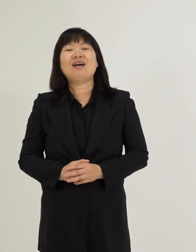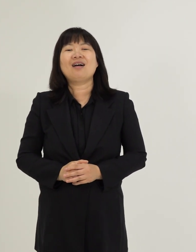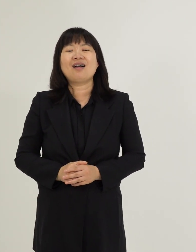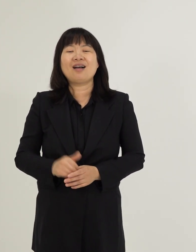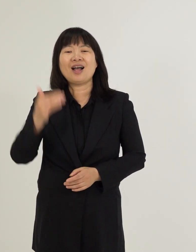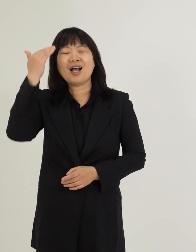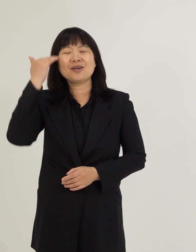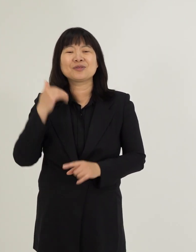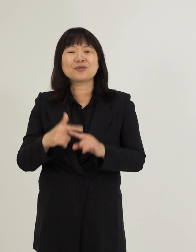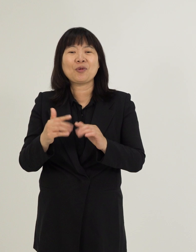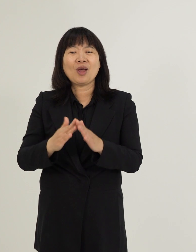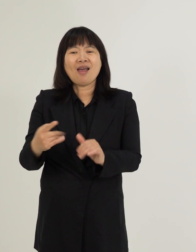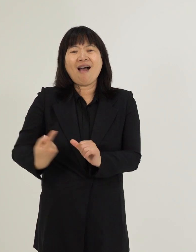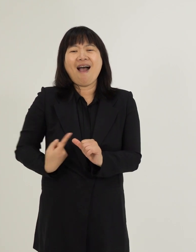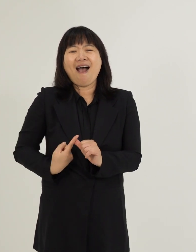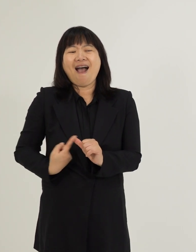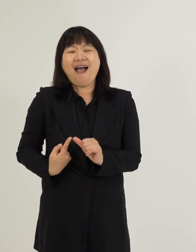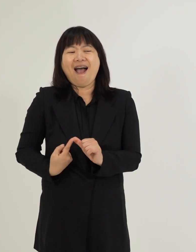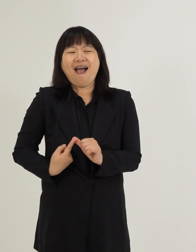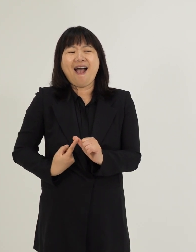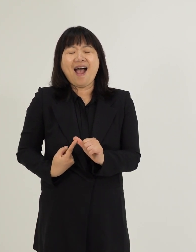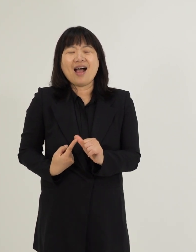한국교회 욕을 먹었던 시대가 없어요.